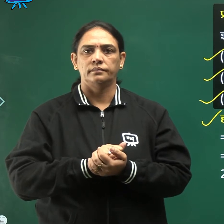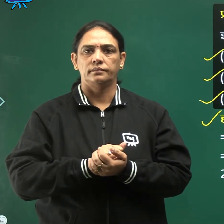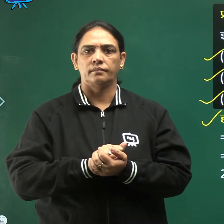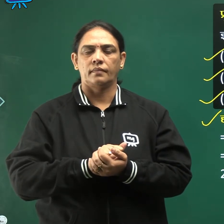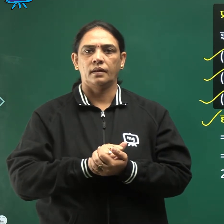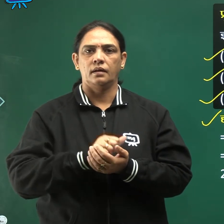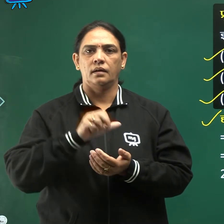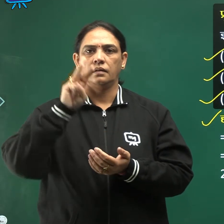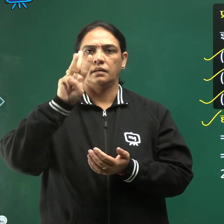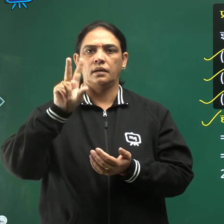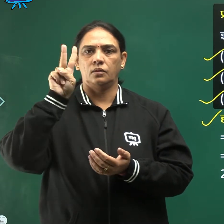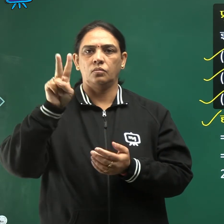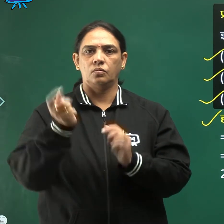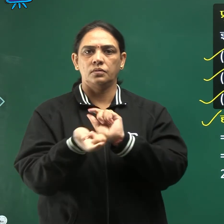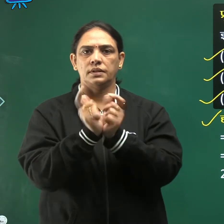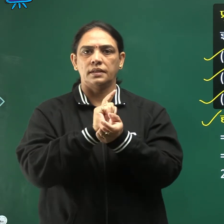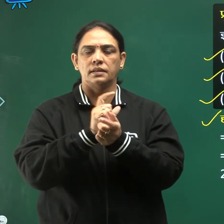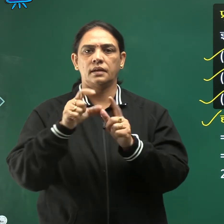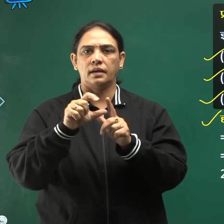32 को बदलेंगे